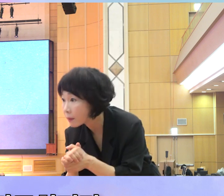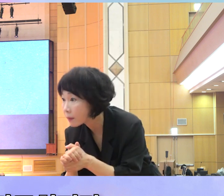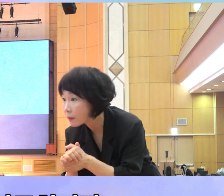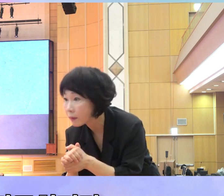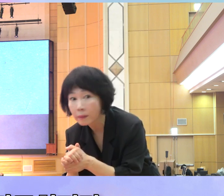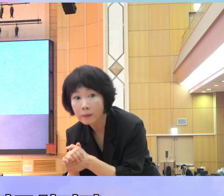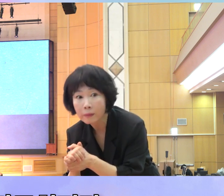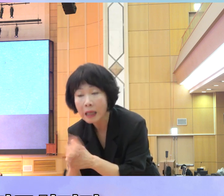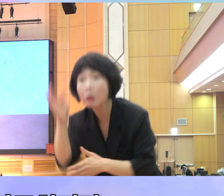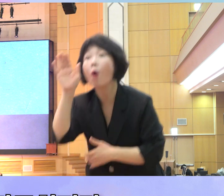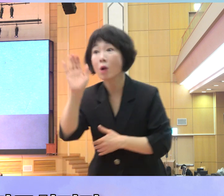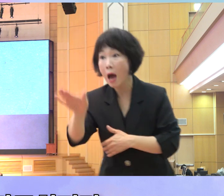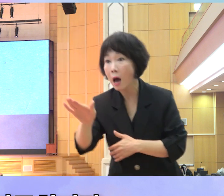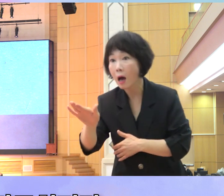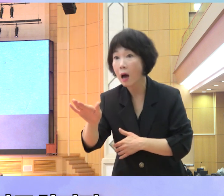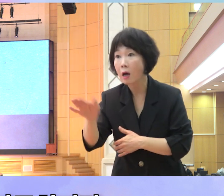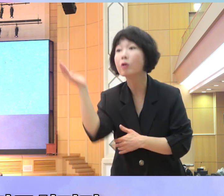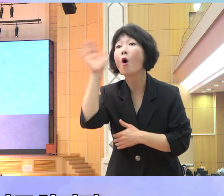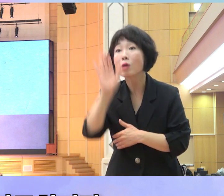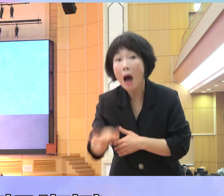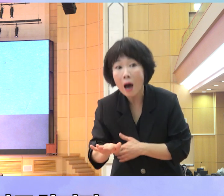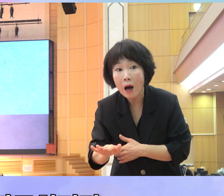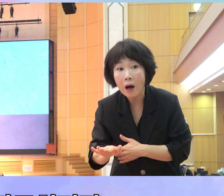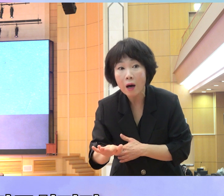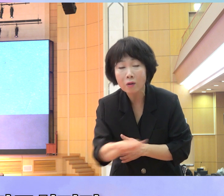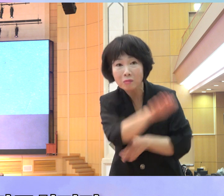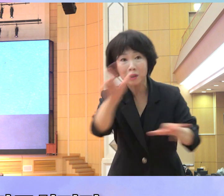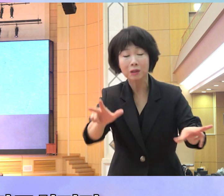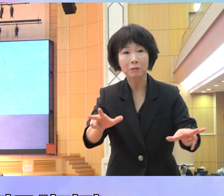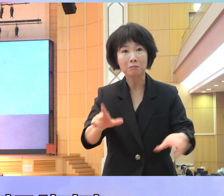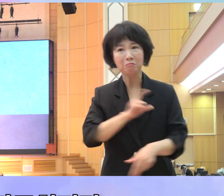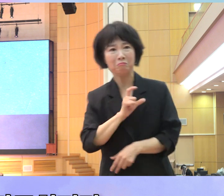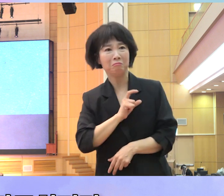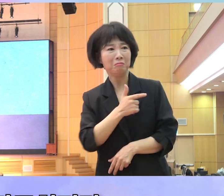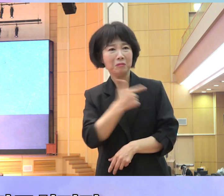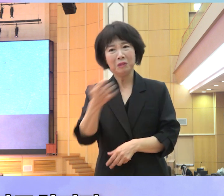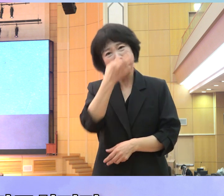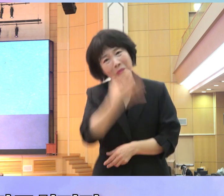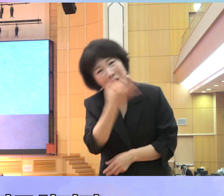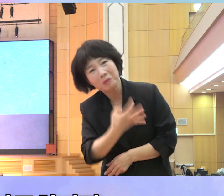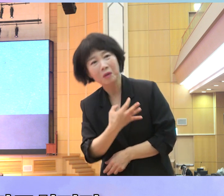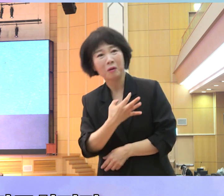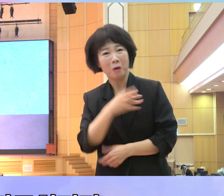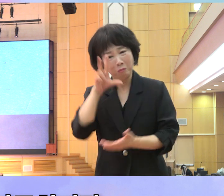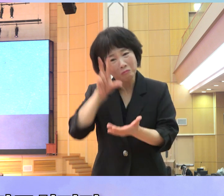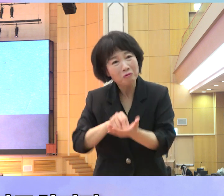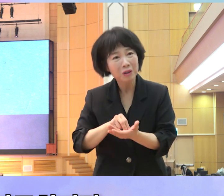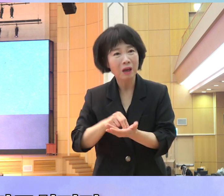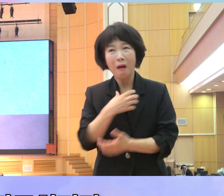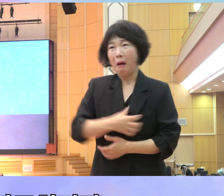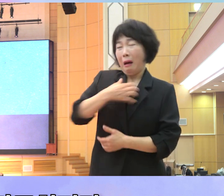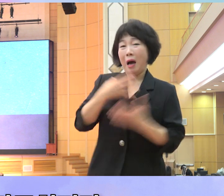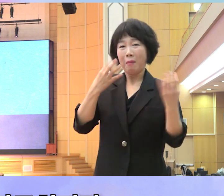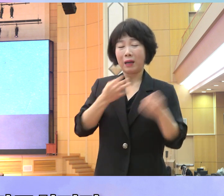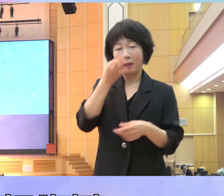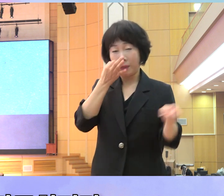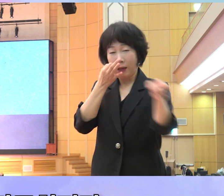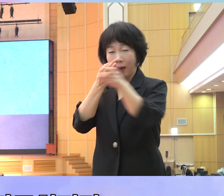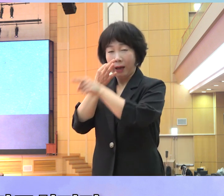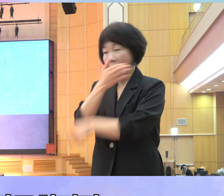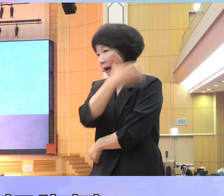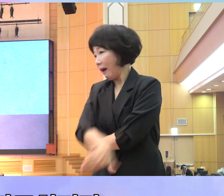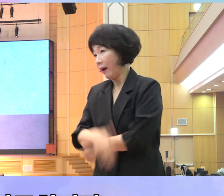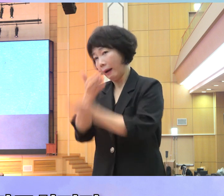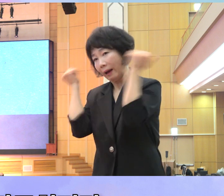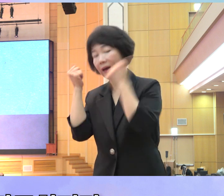거예요. 물론 그런 힘들고 어려운 사람들도 우리 하나님께서는 뭐하게 여기사?